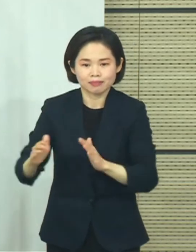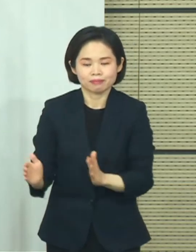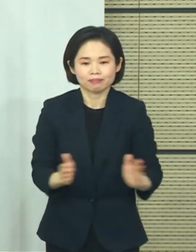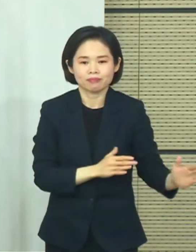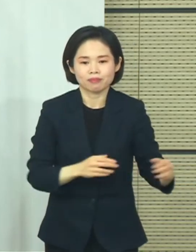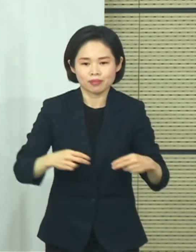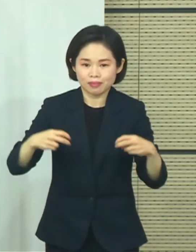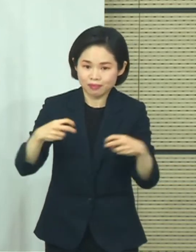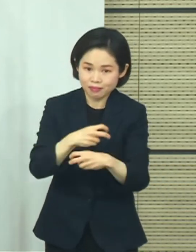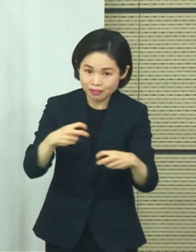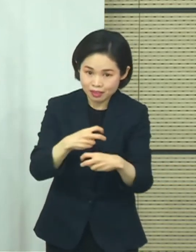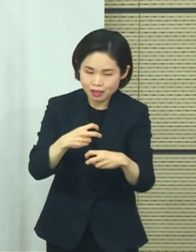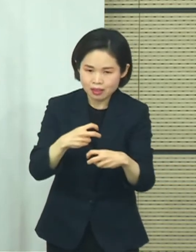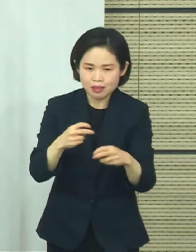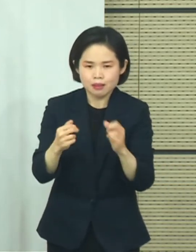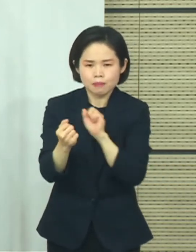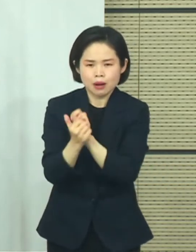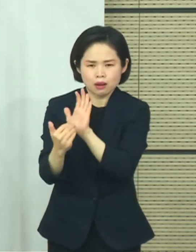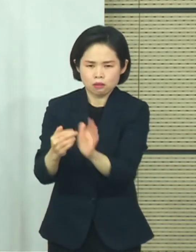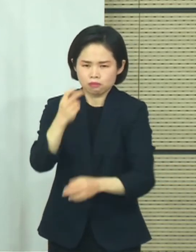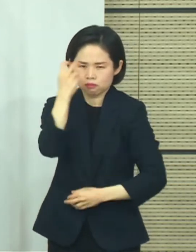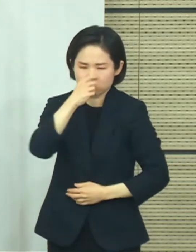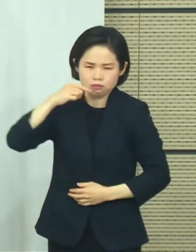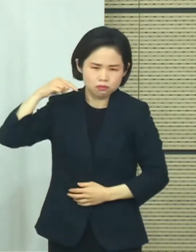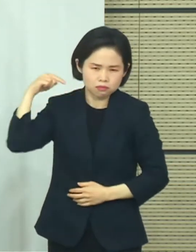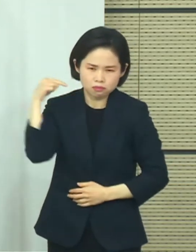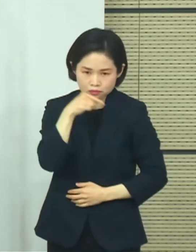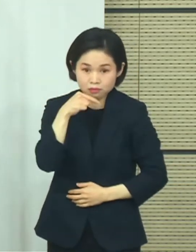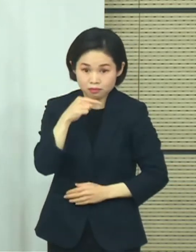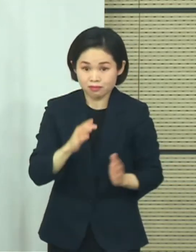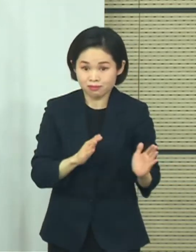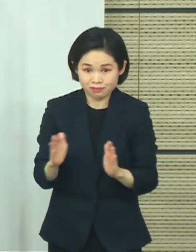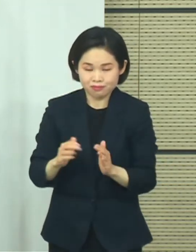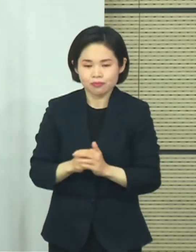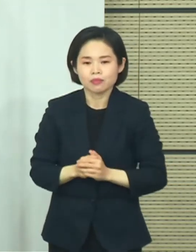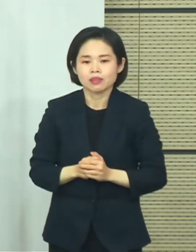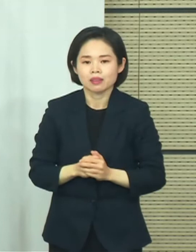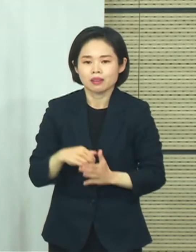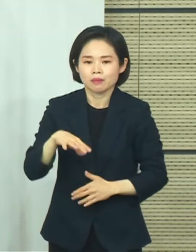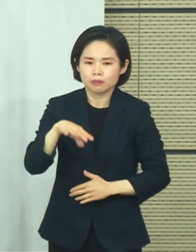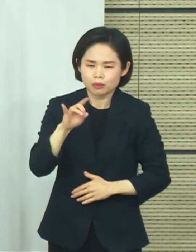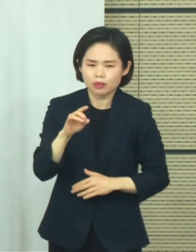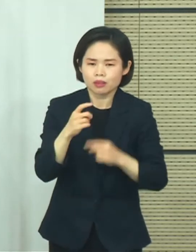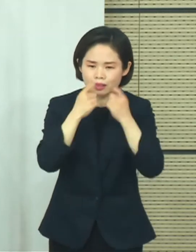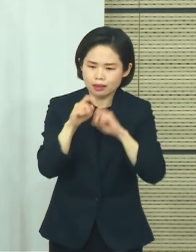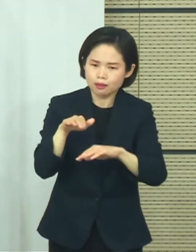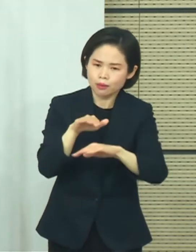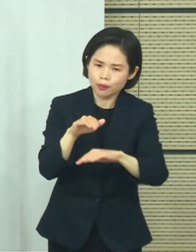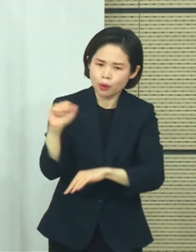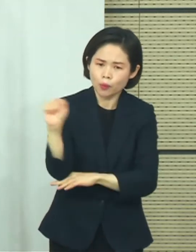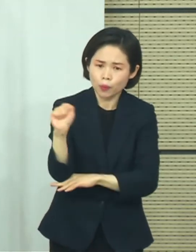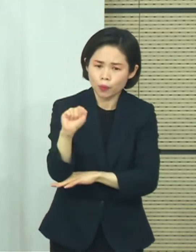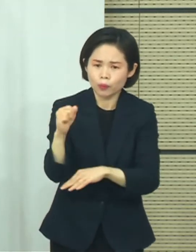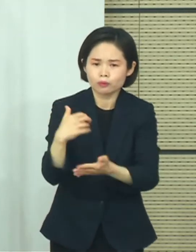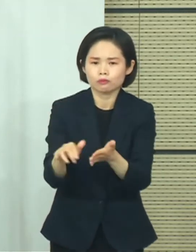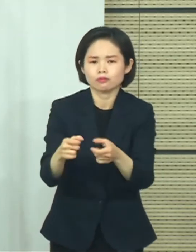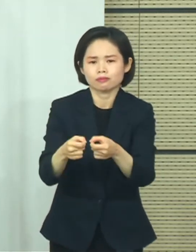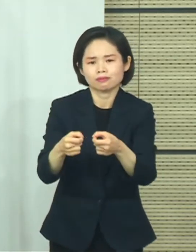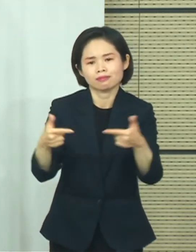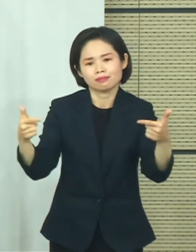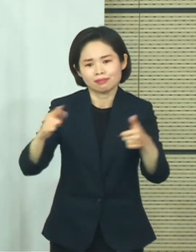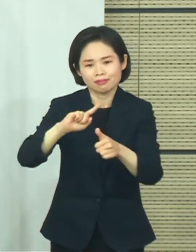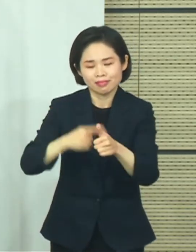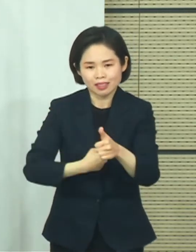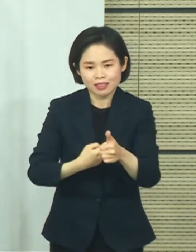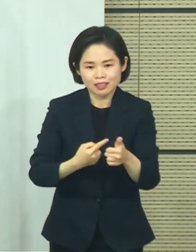대한 집중적인 박력 관리도 강화하고 있습니다 먼저 개인 교통의 이 동냥 증가가 예상됨에 따라 수